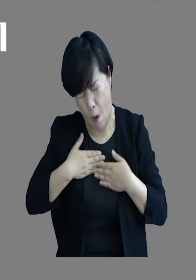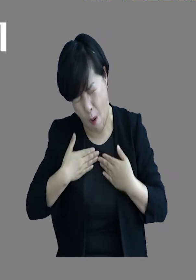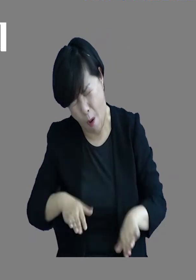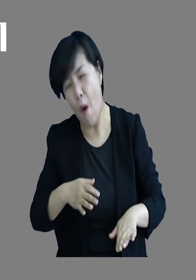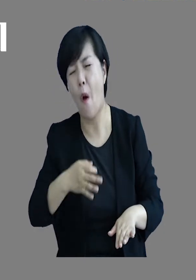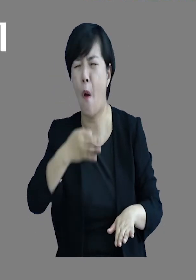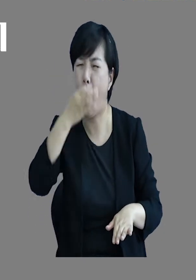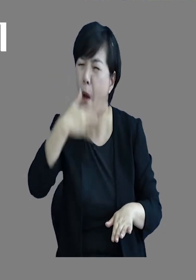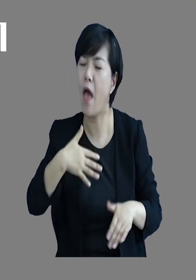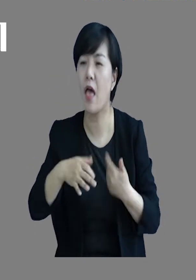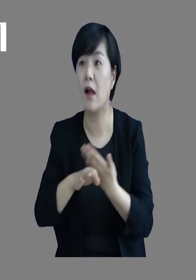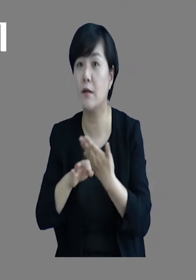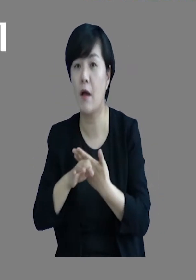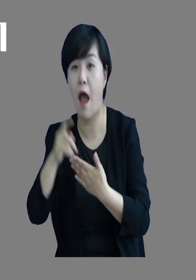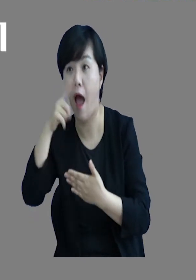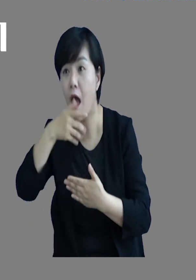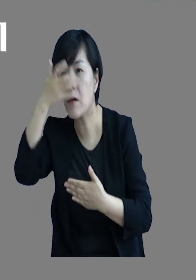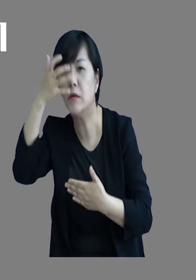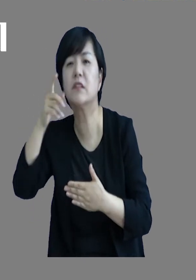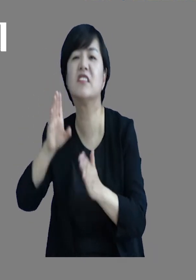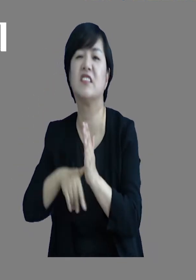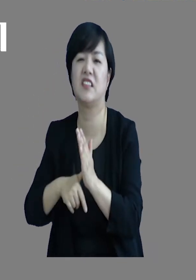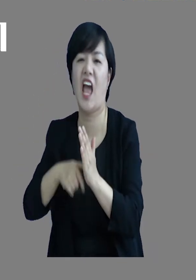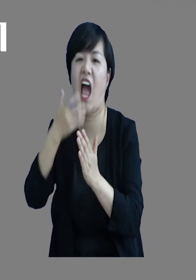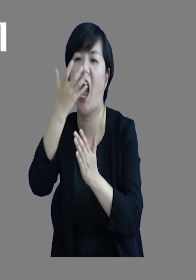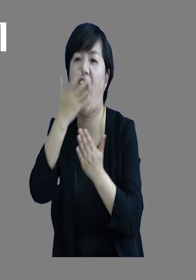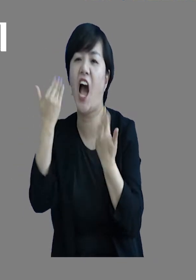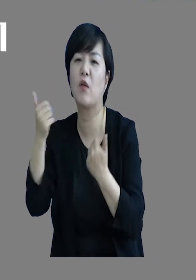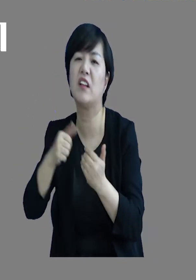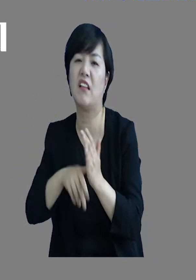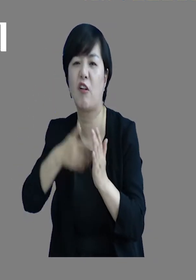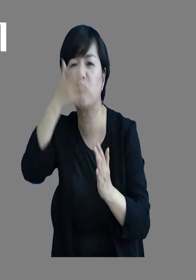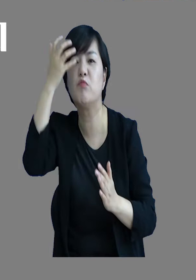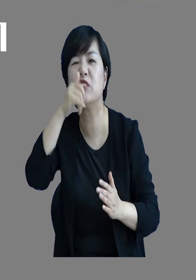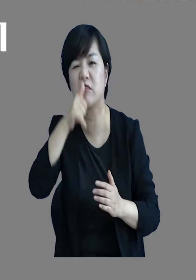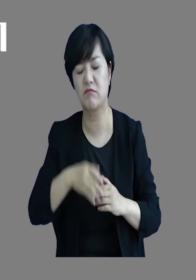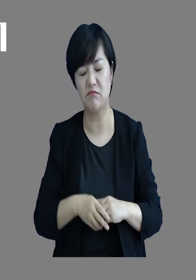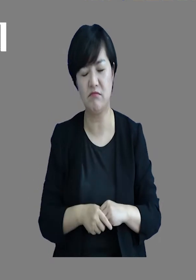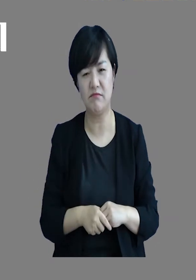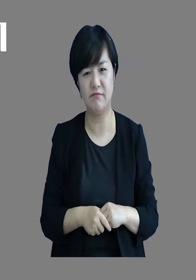힘들고 이렇게 좀 컨디션이 안 좋고 그러면 악몽으로 그때 그 꿈을 꿉니다.